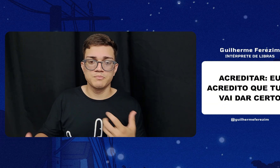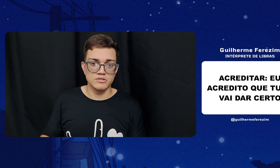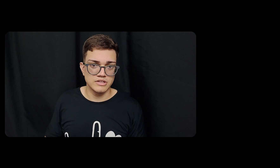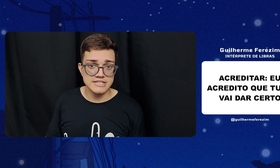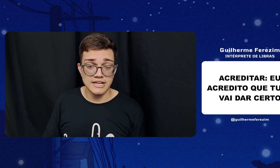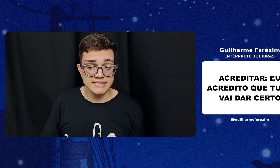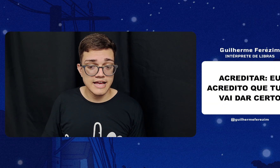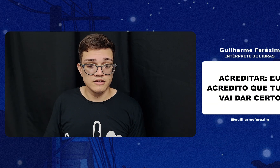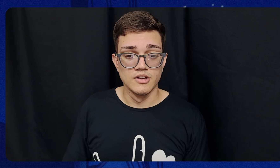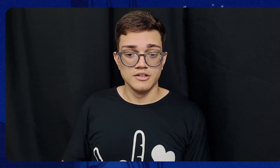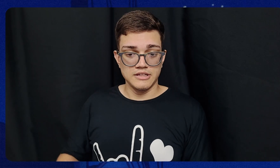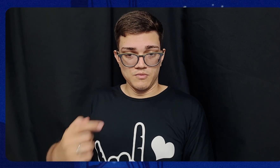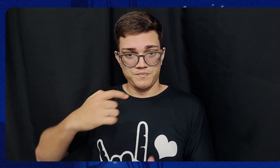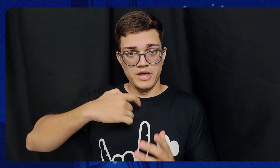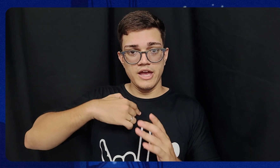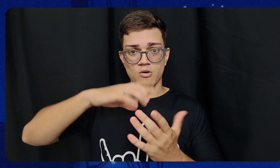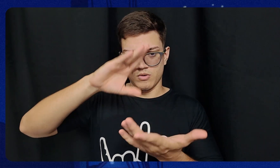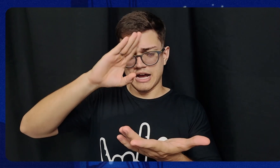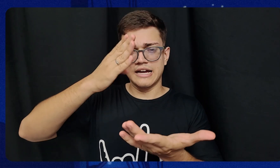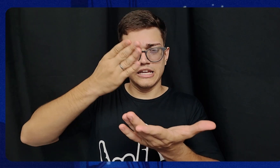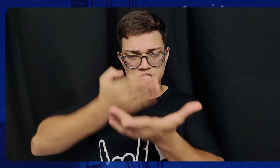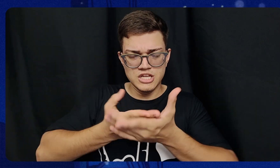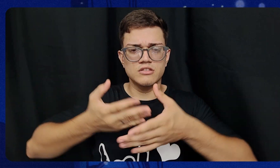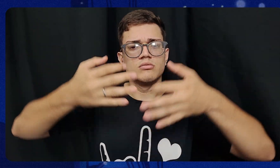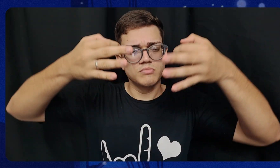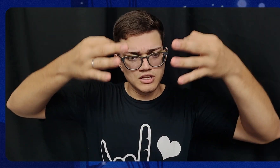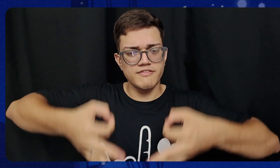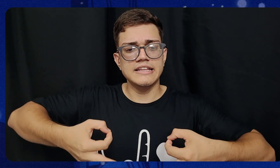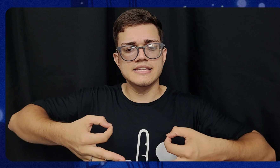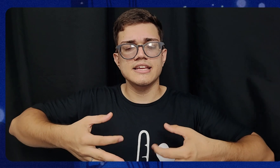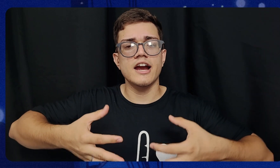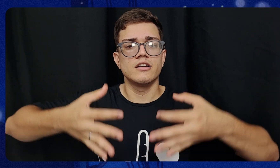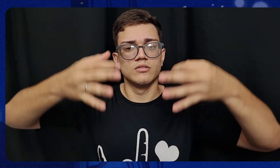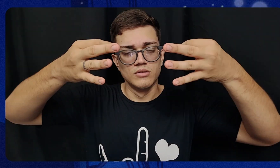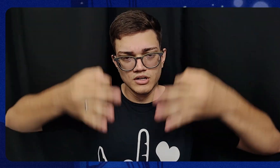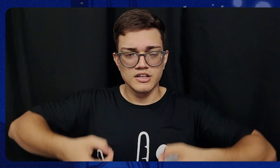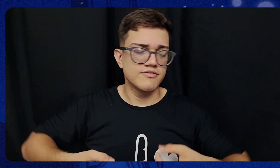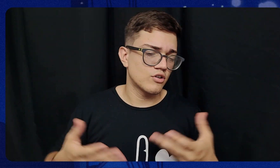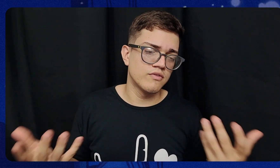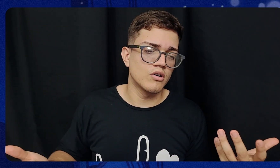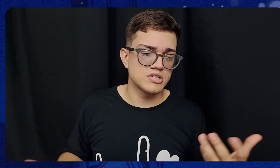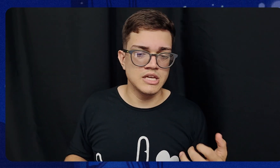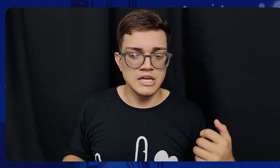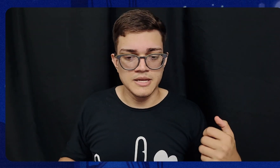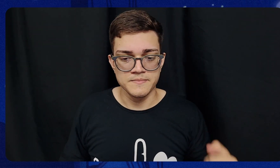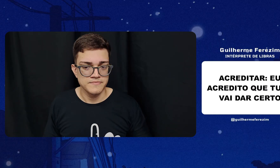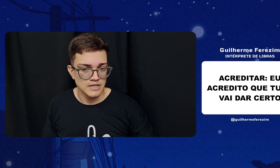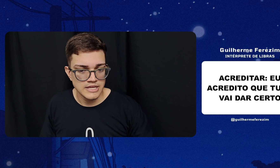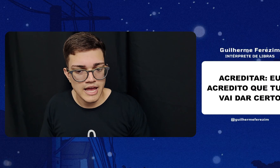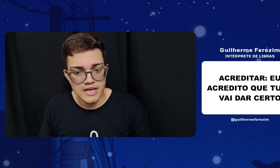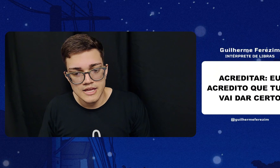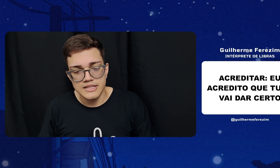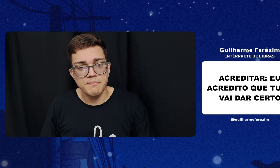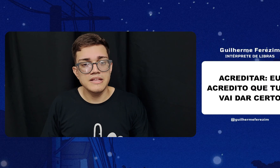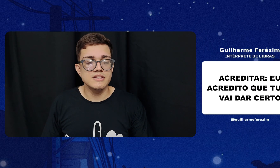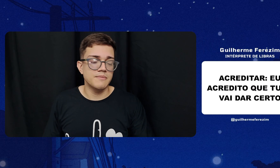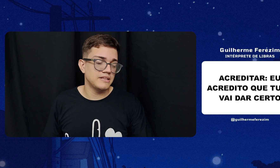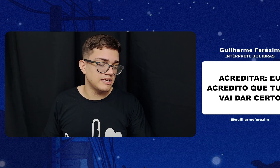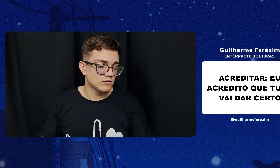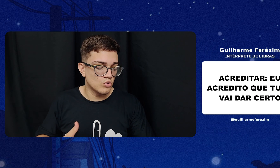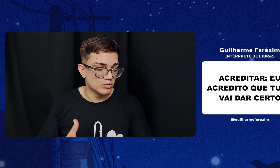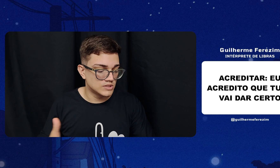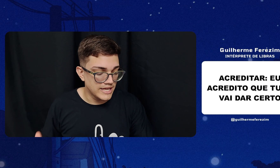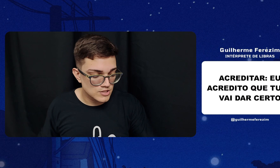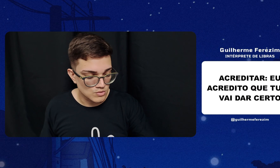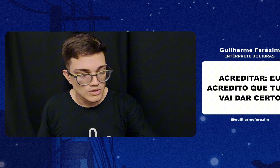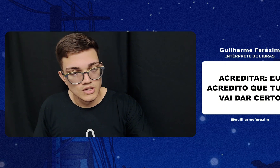muito português sinalizado. Então, eu acredito que vai dar certo, que vou conseguir. E aí, dependeria